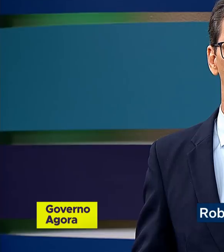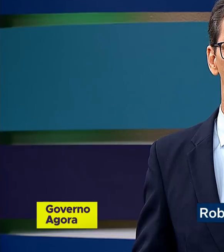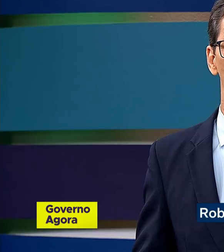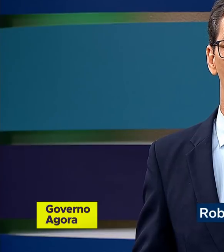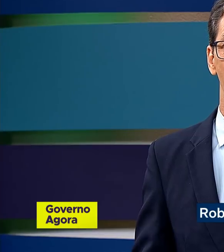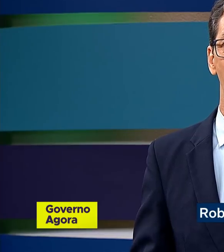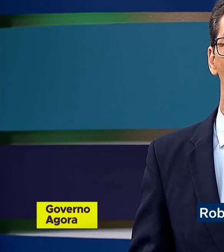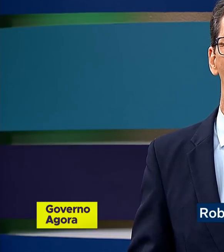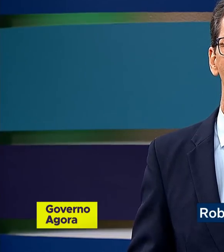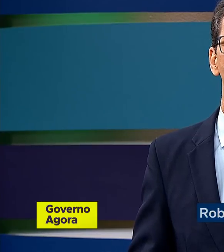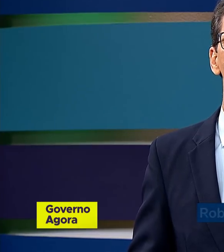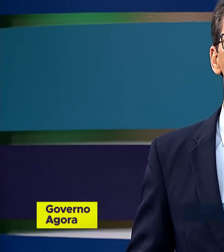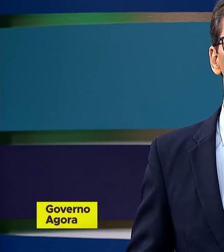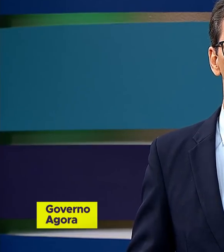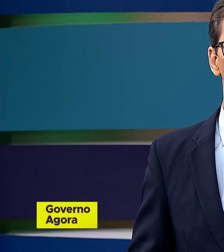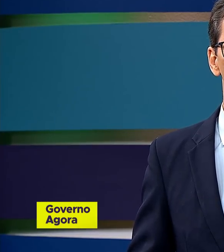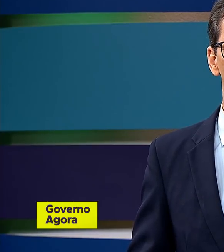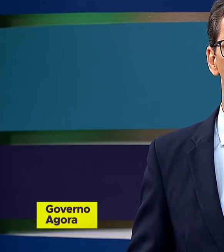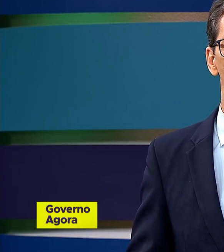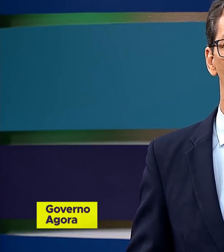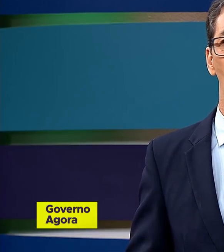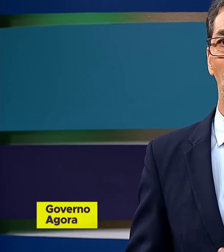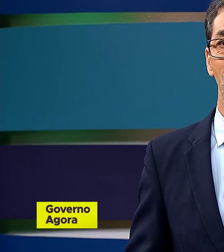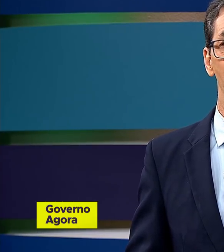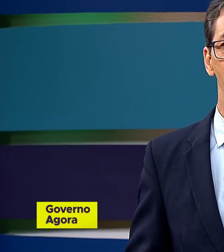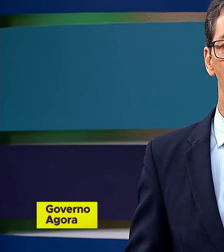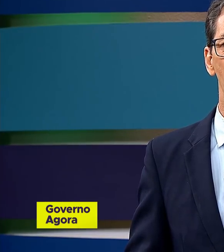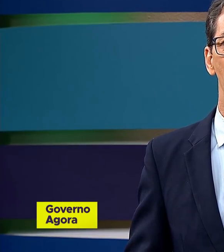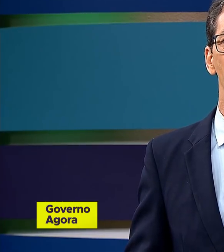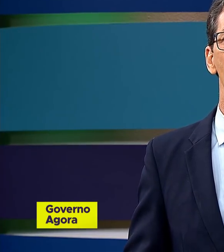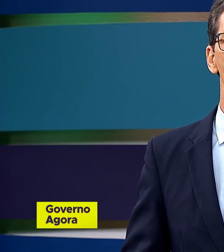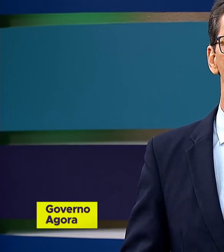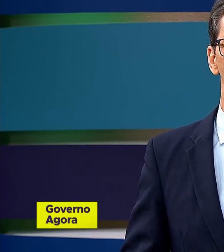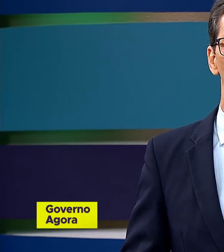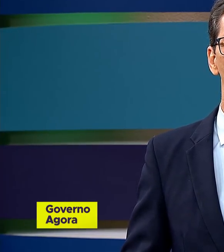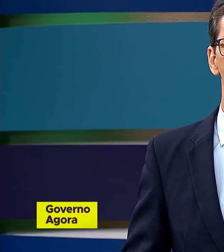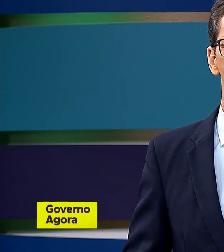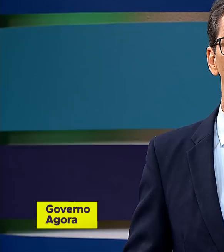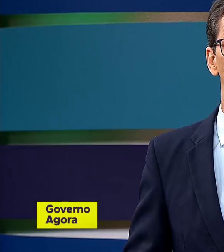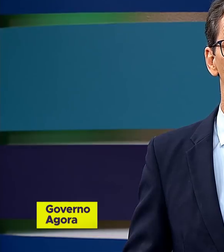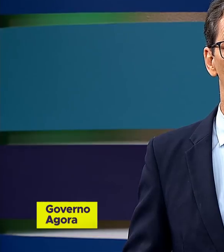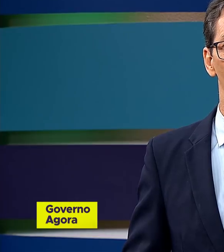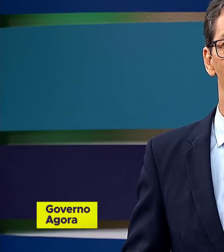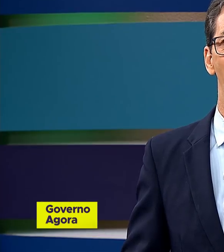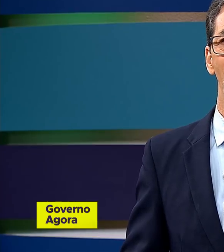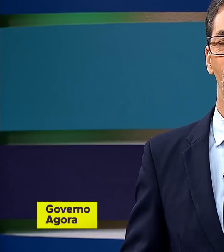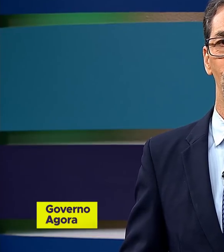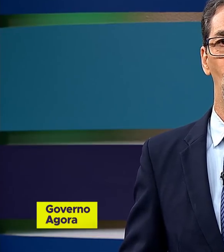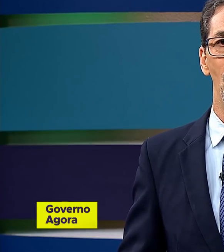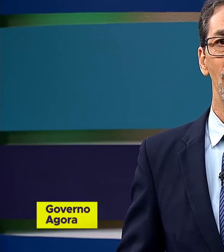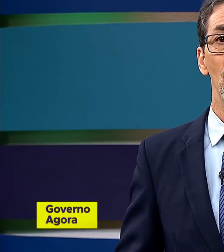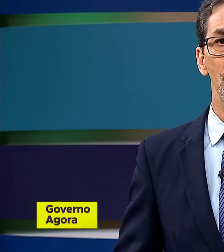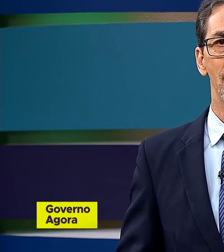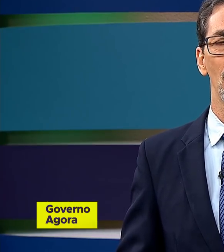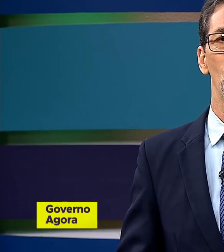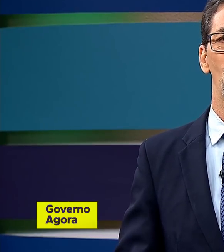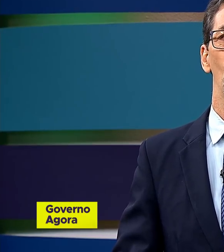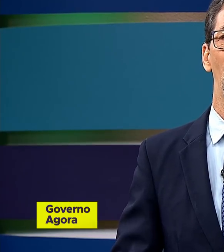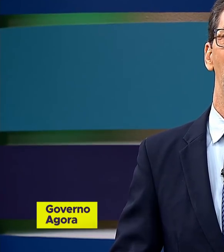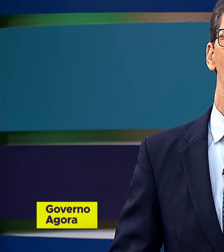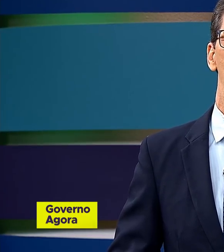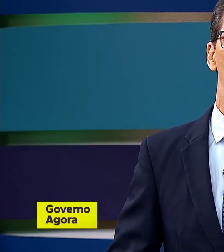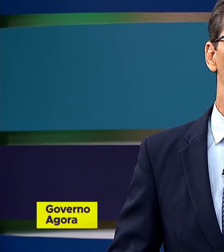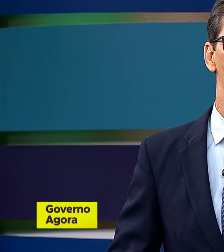as políticas públicas da pasta vão ser construídas com base na família e que as mulheres vão ter prioridade, voz e